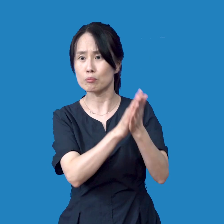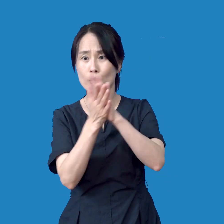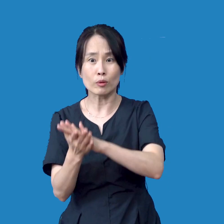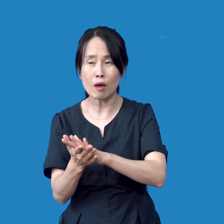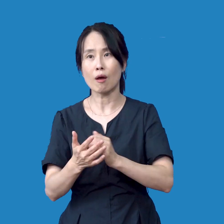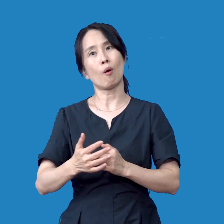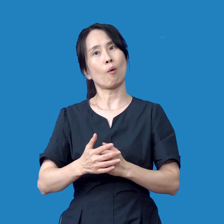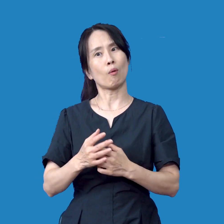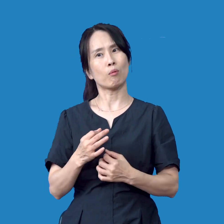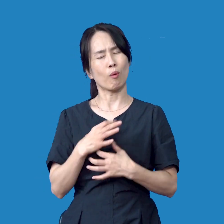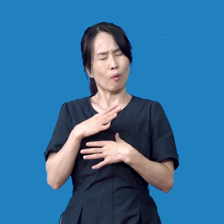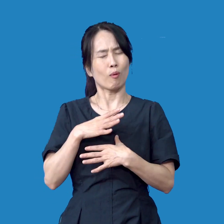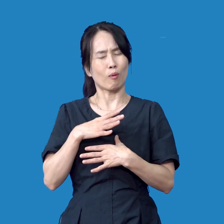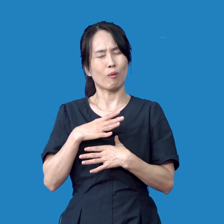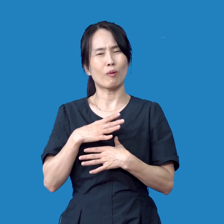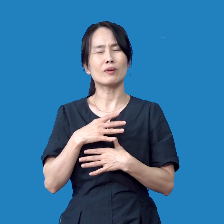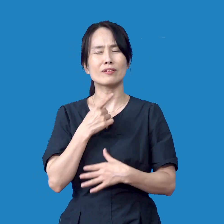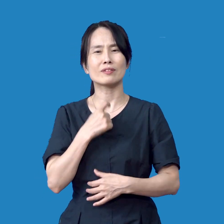사람들이 깜짝 놀랐다고 합니다.